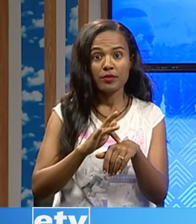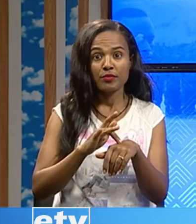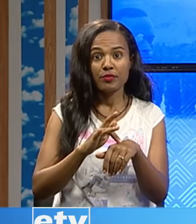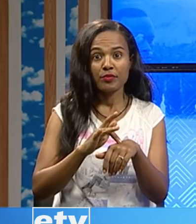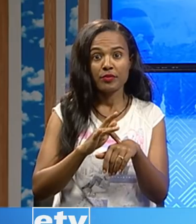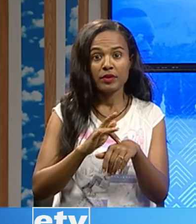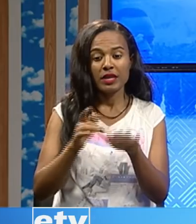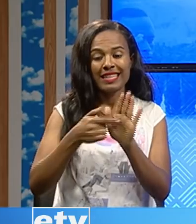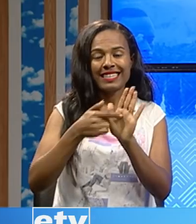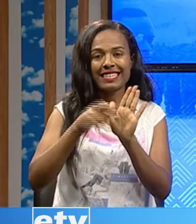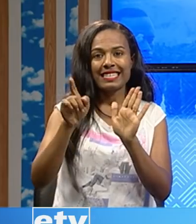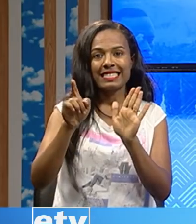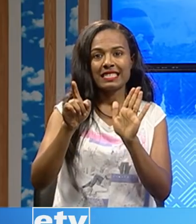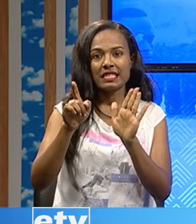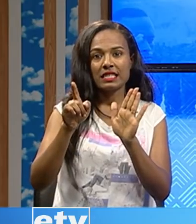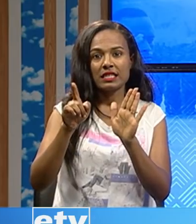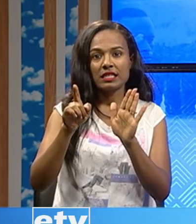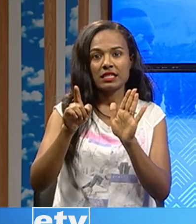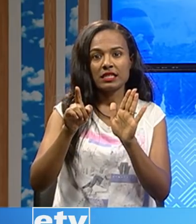ግልጽ